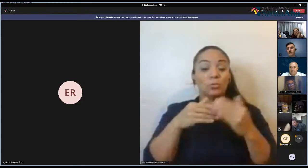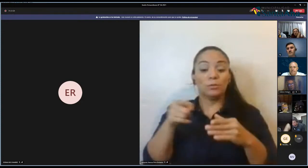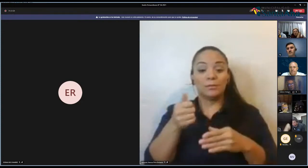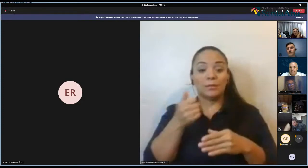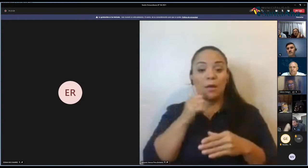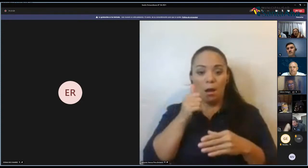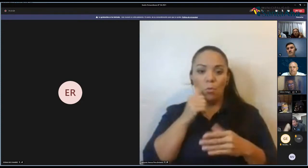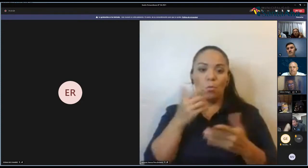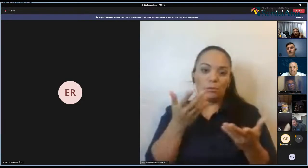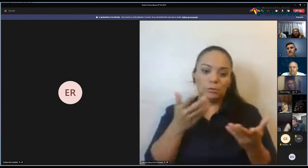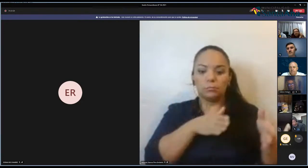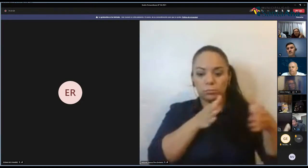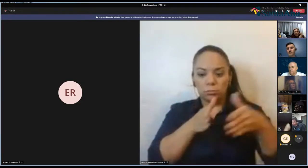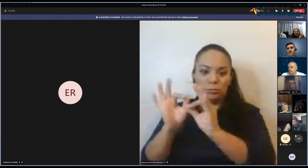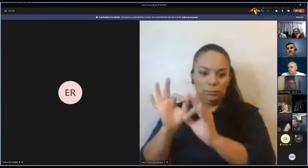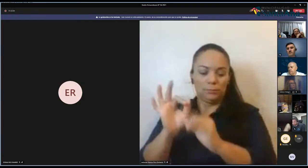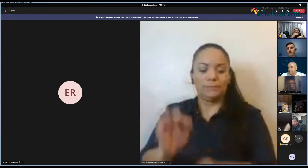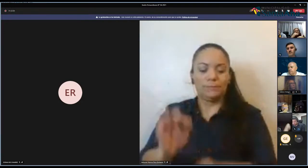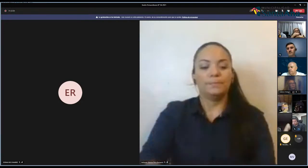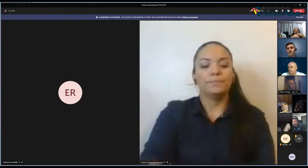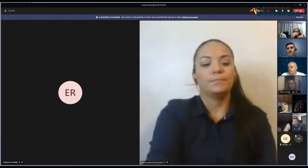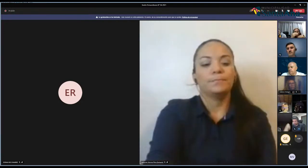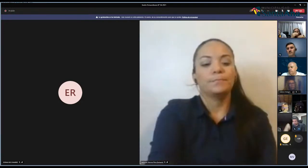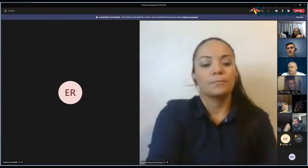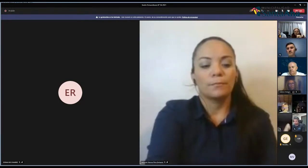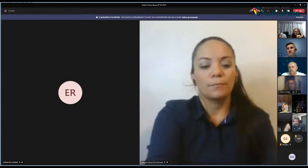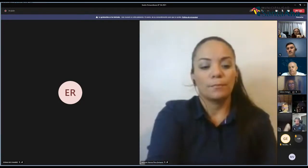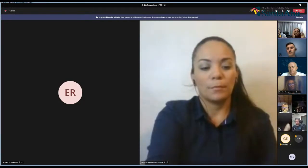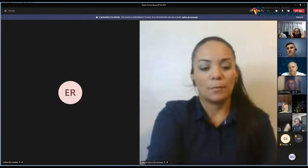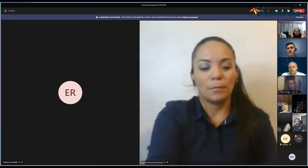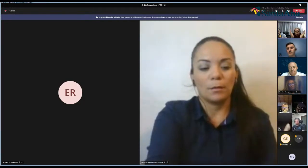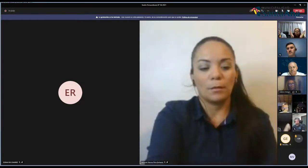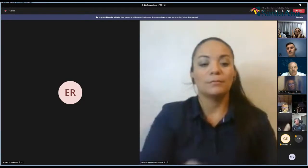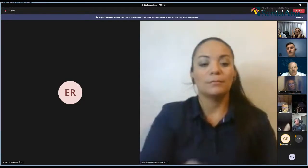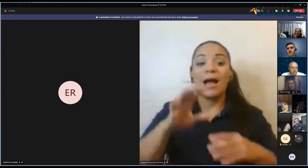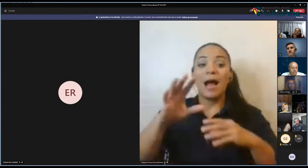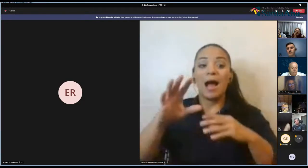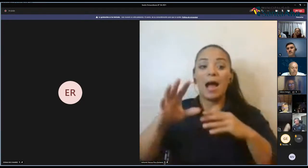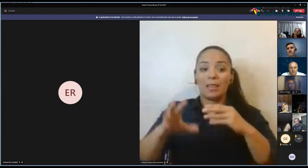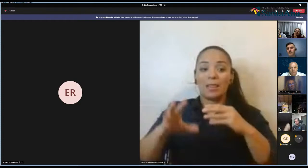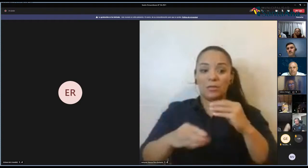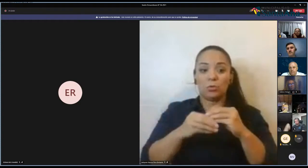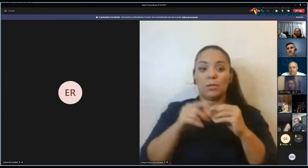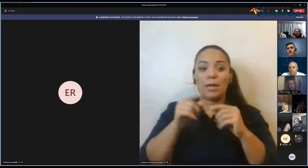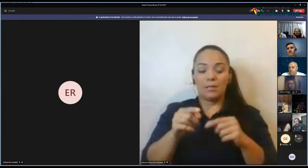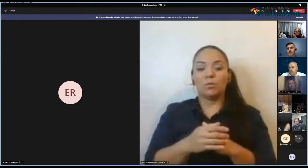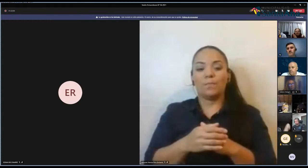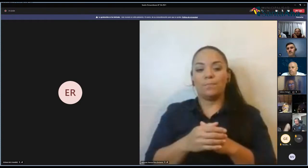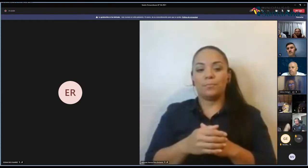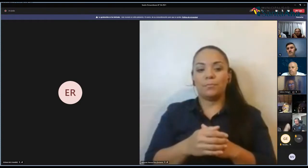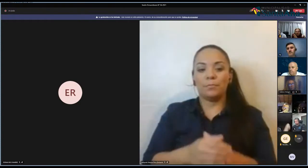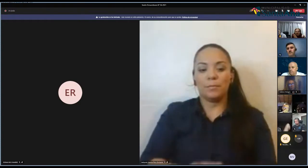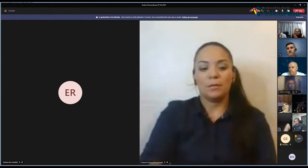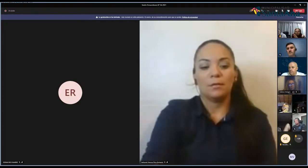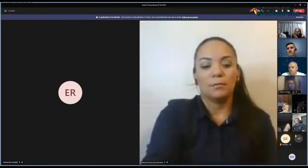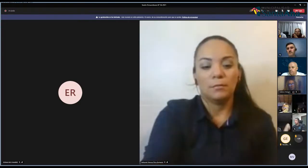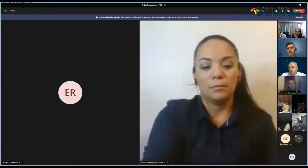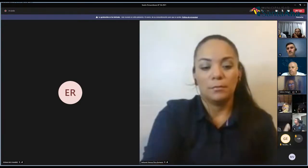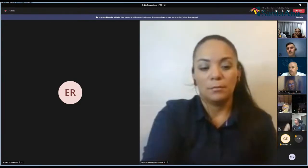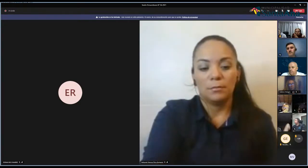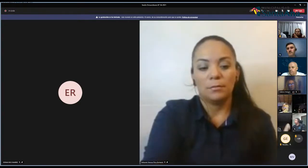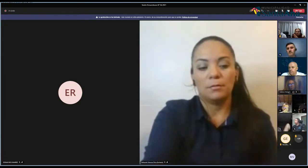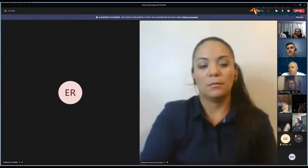algo ahora adicional a eso de esa unión de dosquebradas tiene y empieza